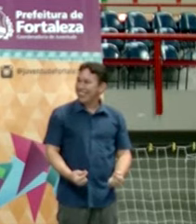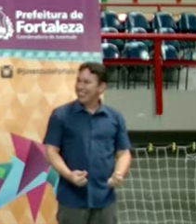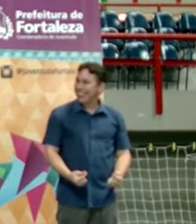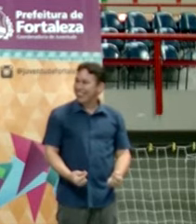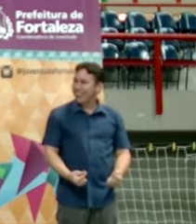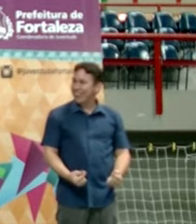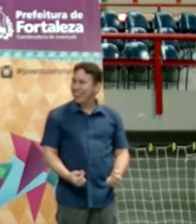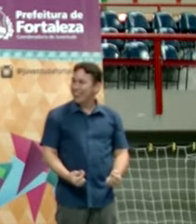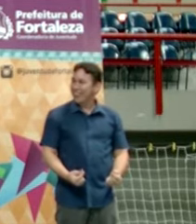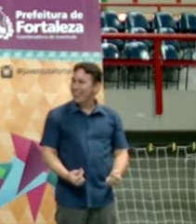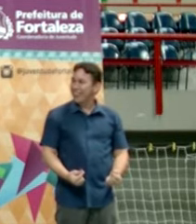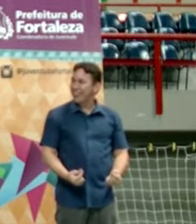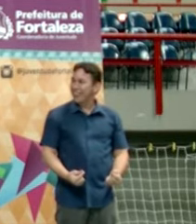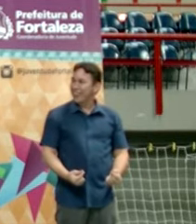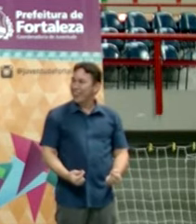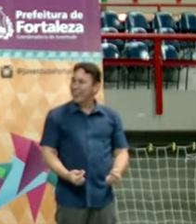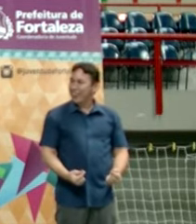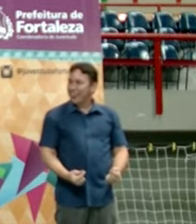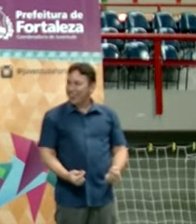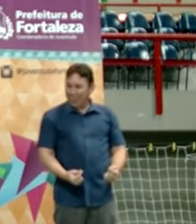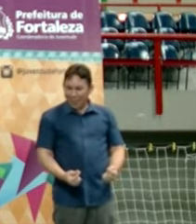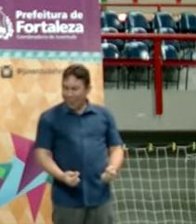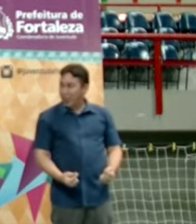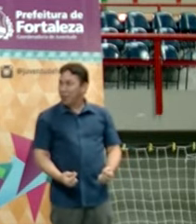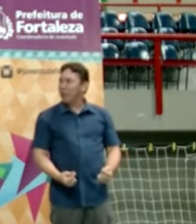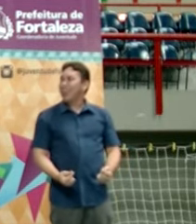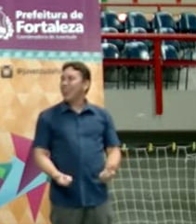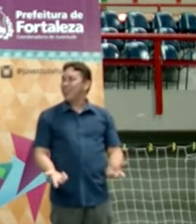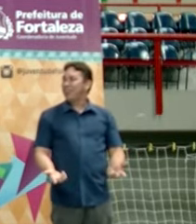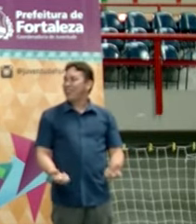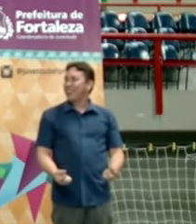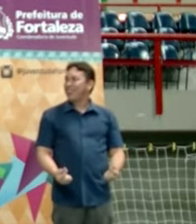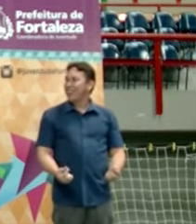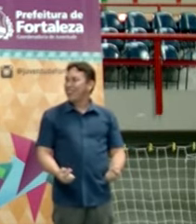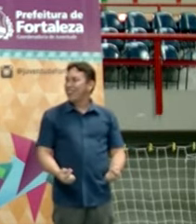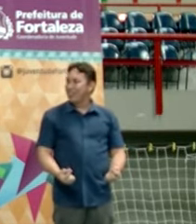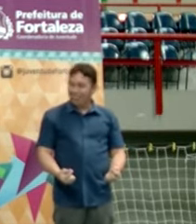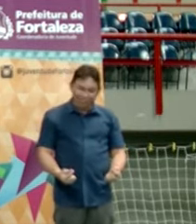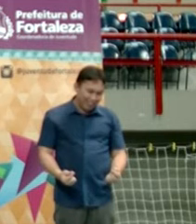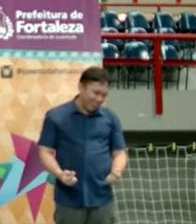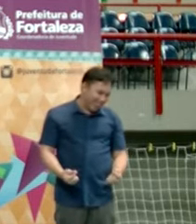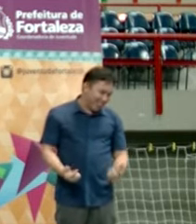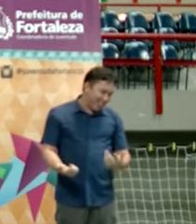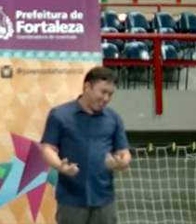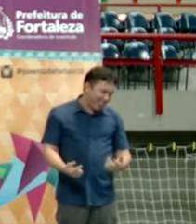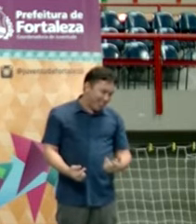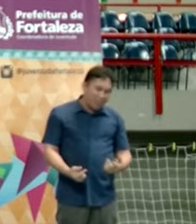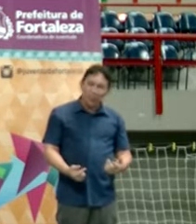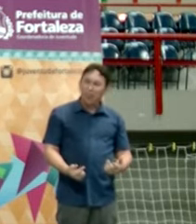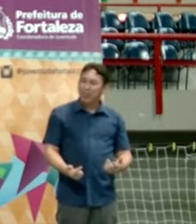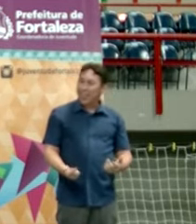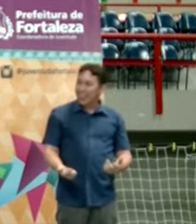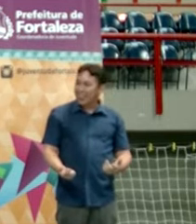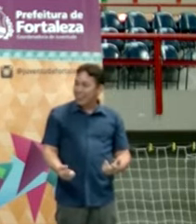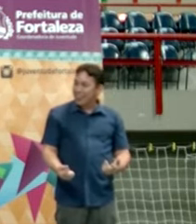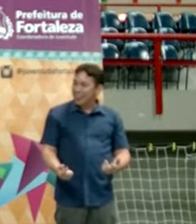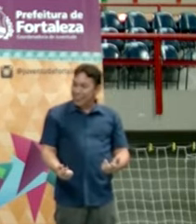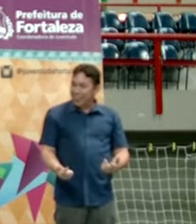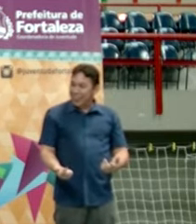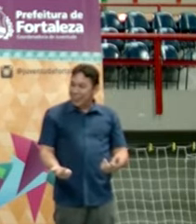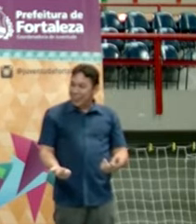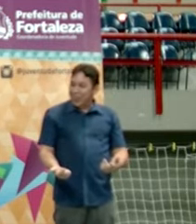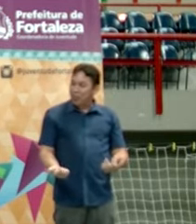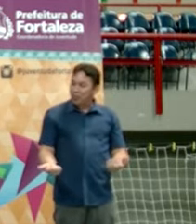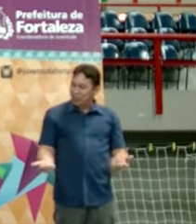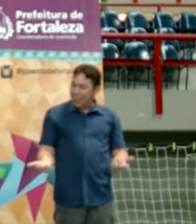eu só não entendi porque que tu fala assim, estribado, fica com essa cara de triste assim, estribado é pra ficar assim, ó, meu irmão, que estribado ele tá